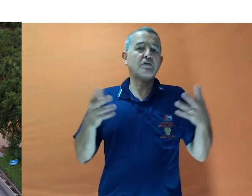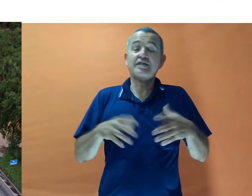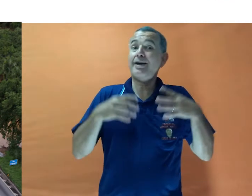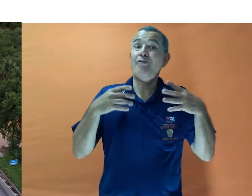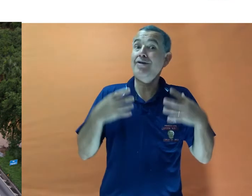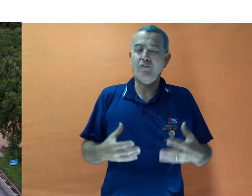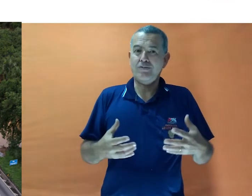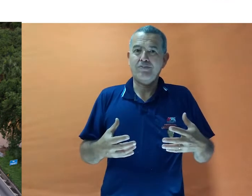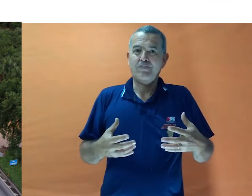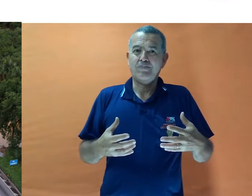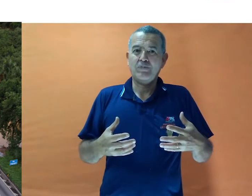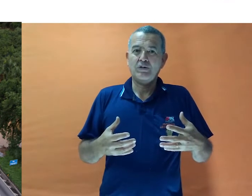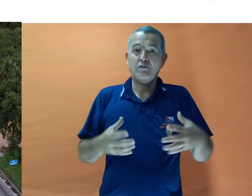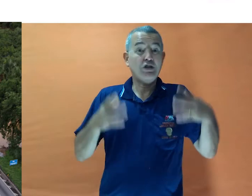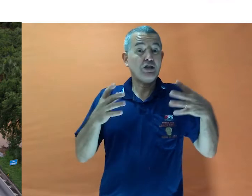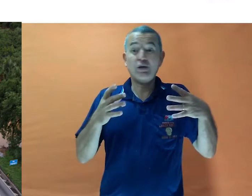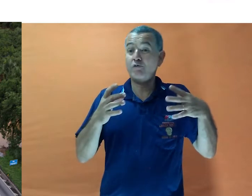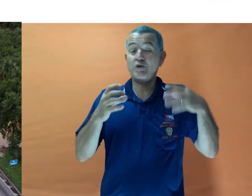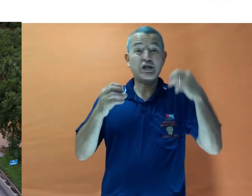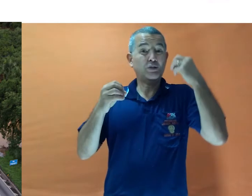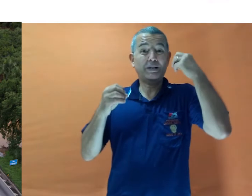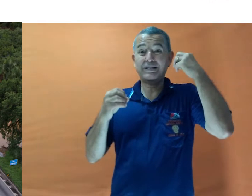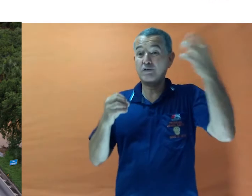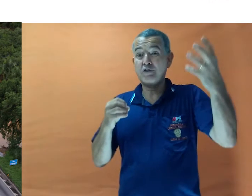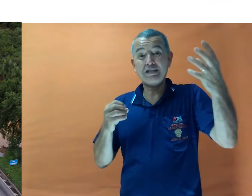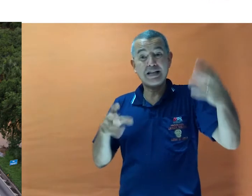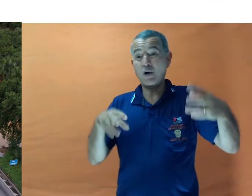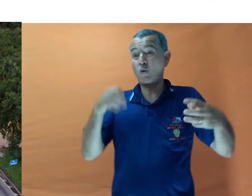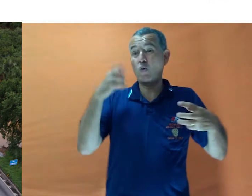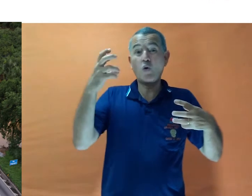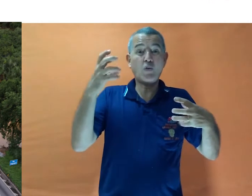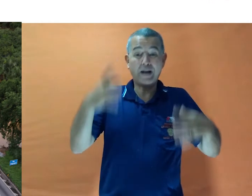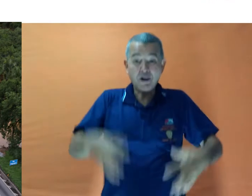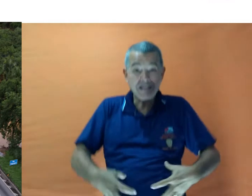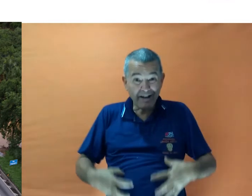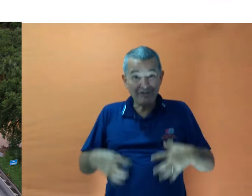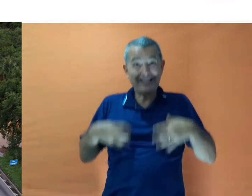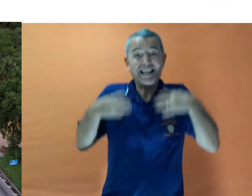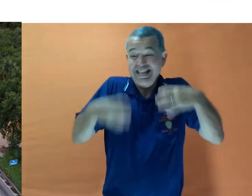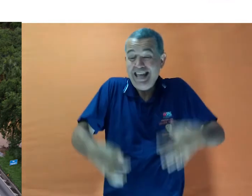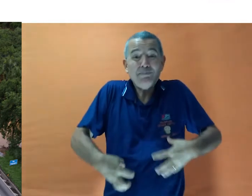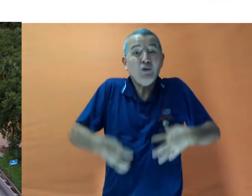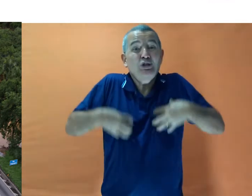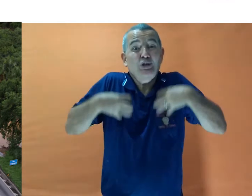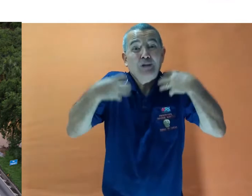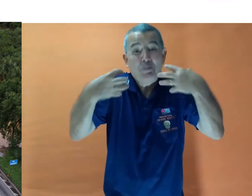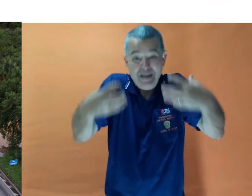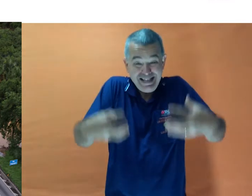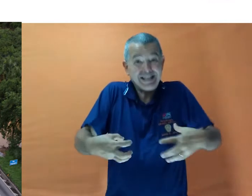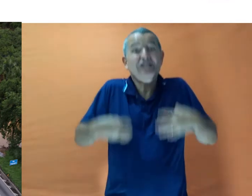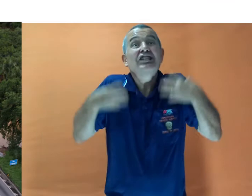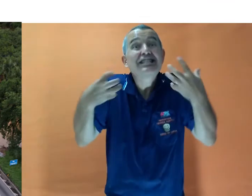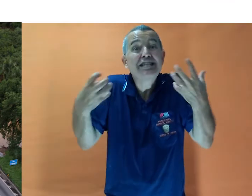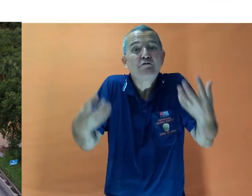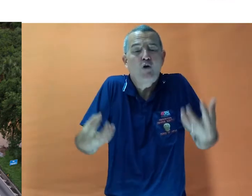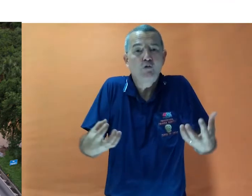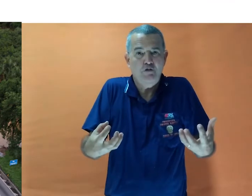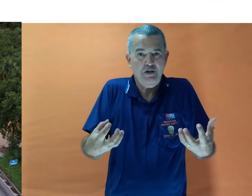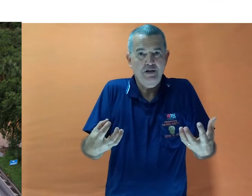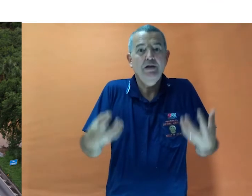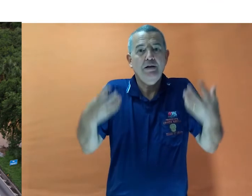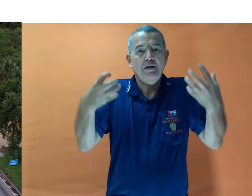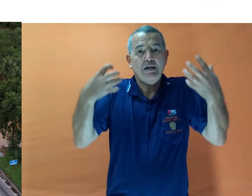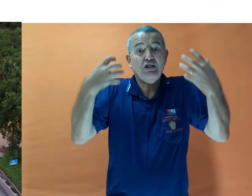expressão facial? Não. Veja que foi expressão facial, corporal e emocionalmente a gente se